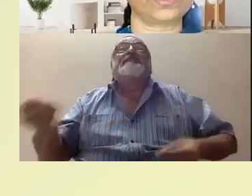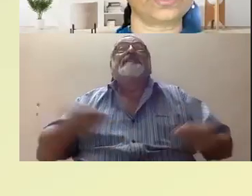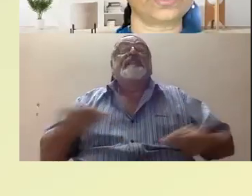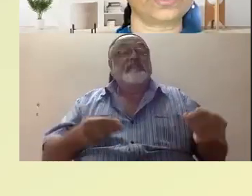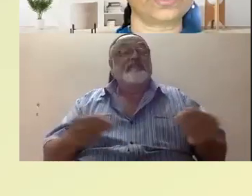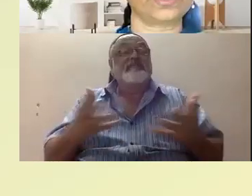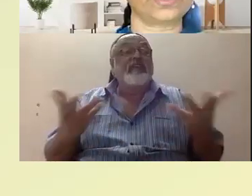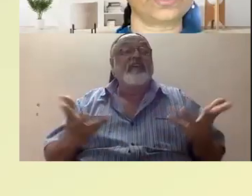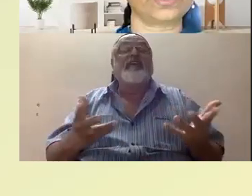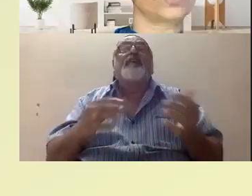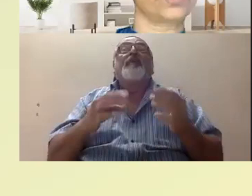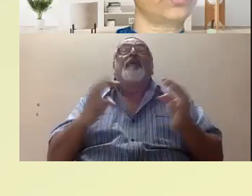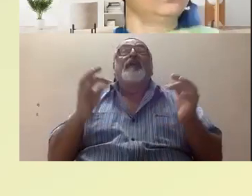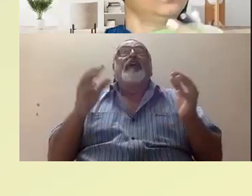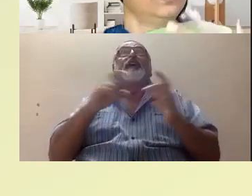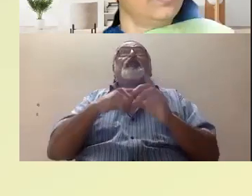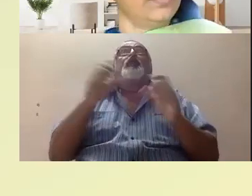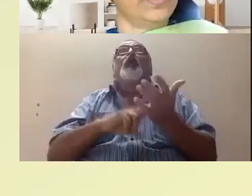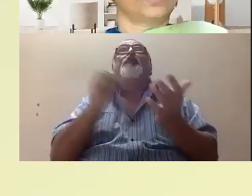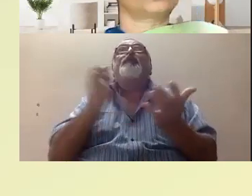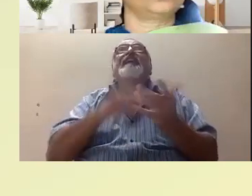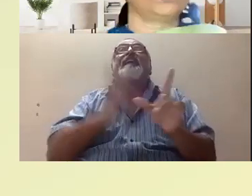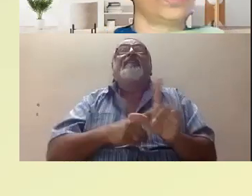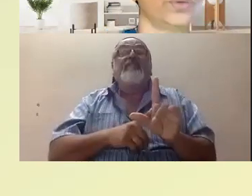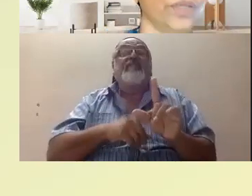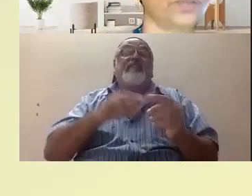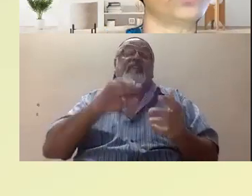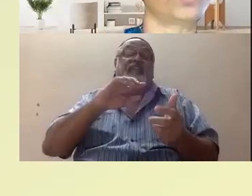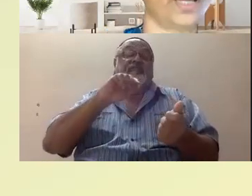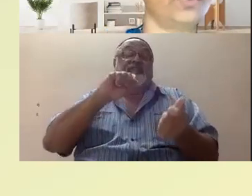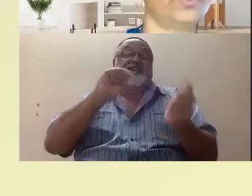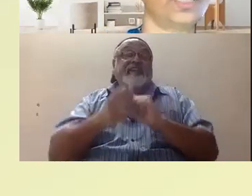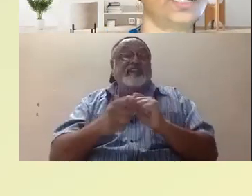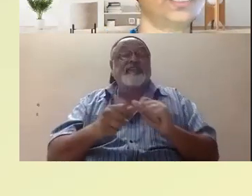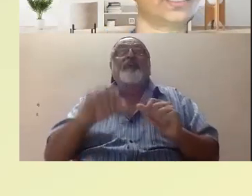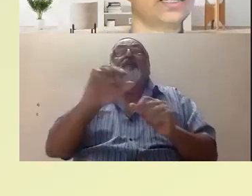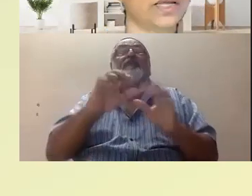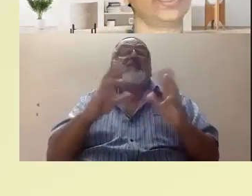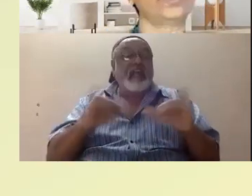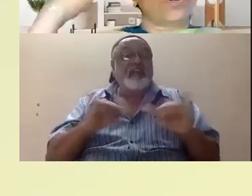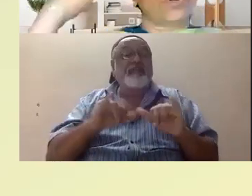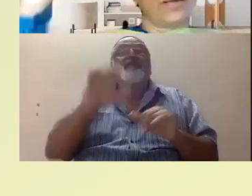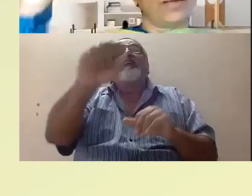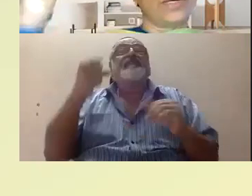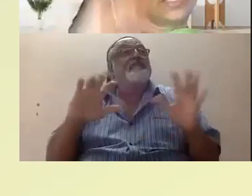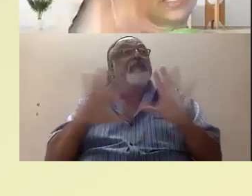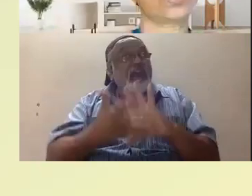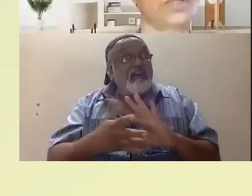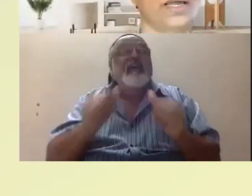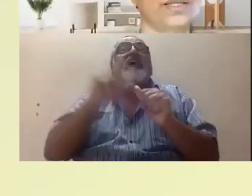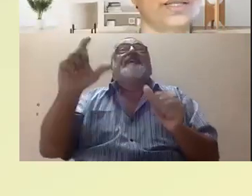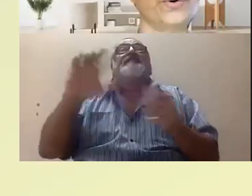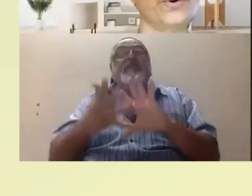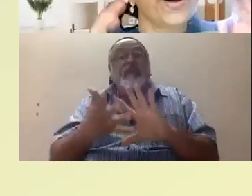दे कॉन्स्टेंटली इनोवेटिंग एंड ईज ऑफ लिविंग करते हैं। फ्रिज नहीं होता तो क्या होता, एसी नहीं होता तो क्या होता, लेकिन एसी होता है